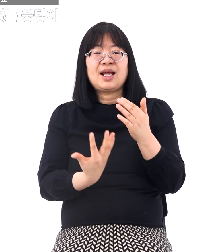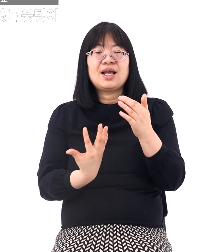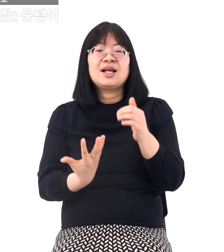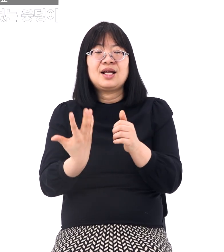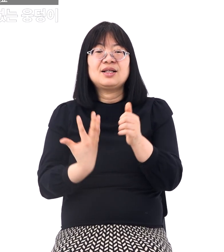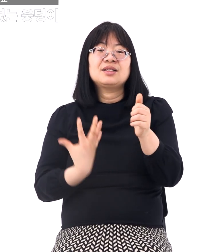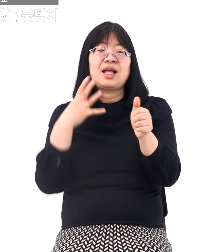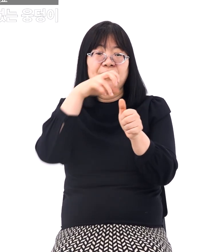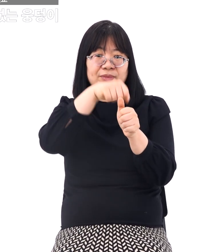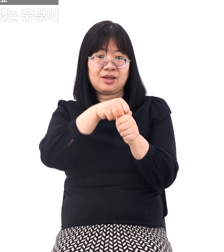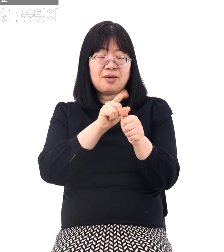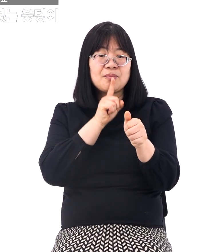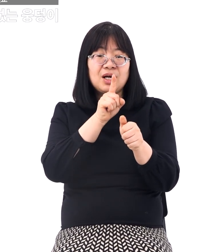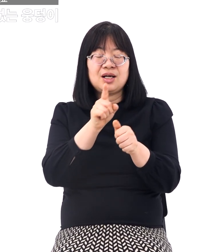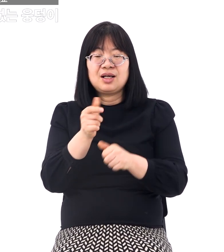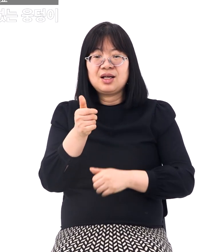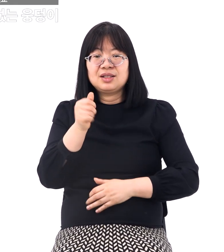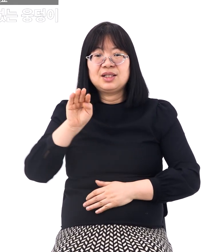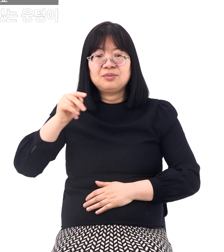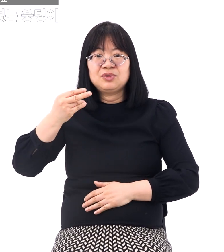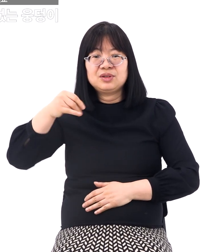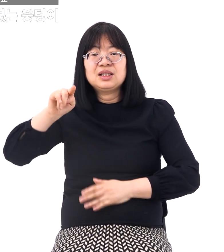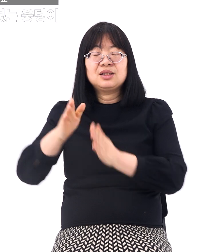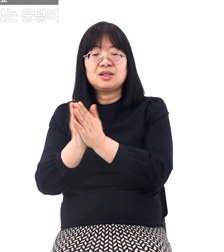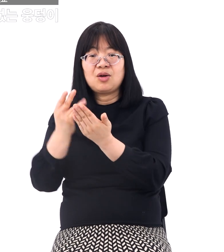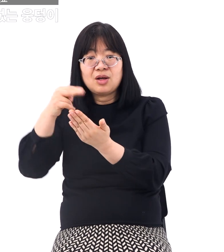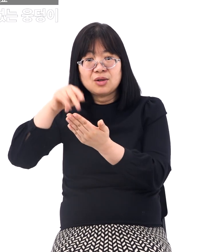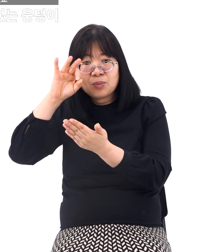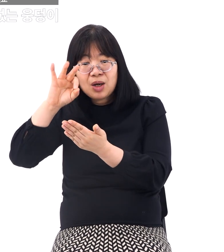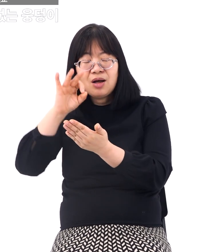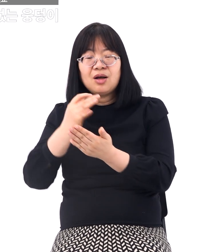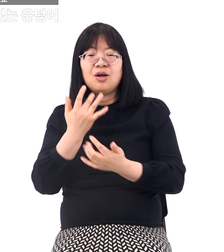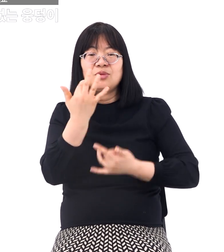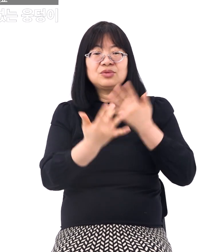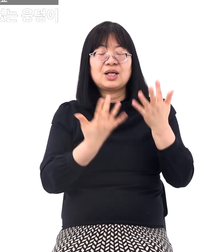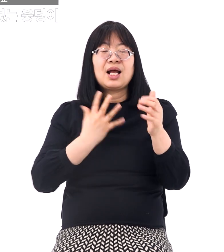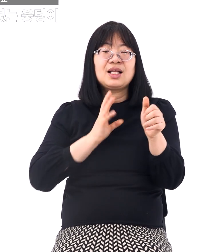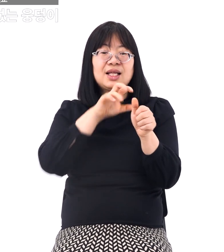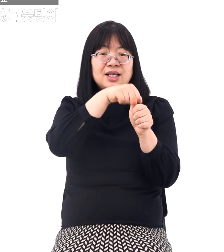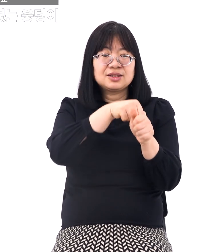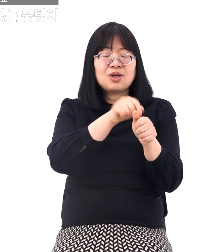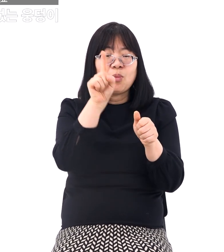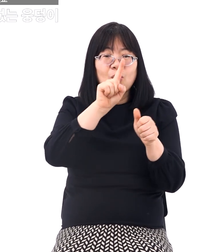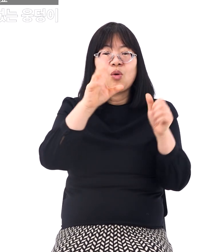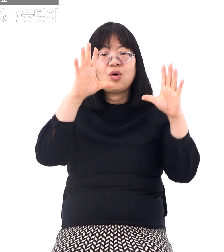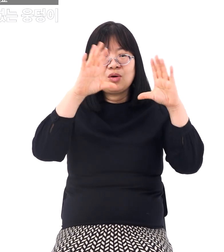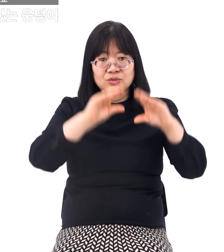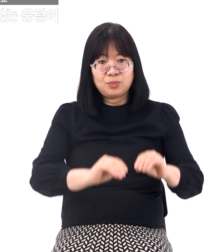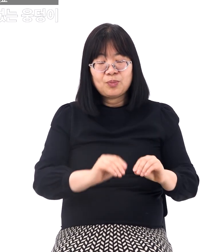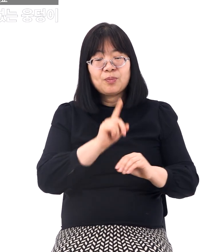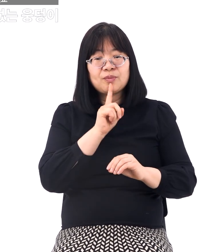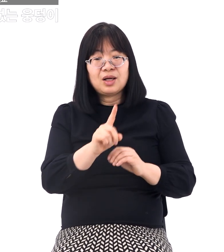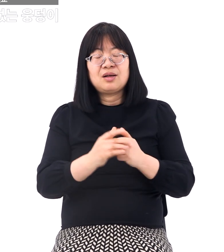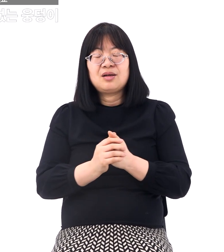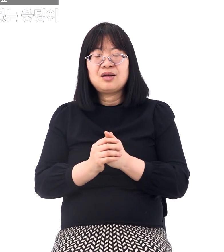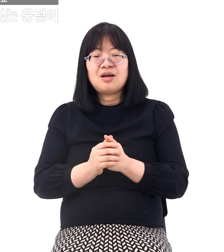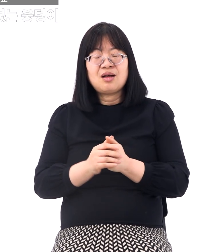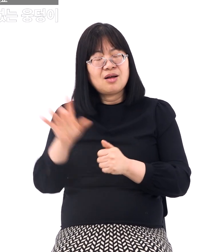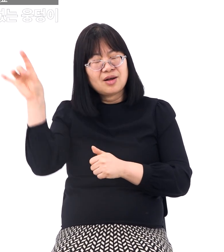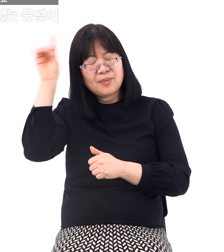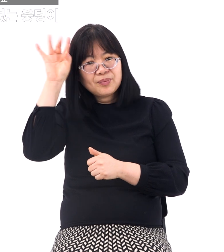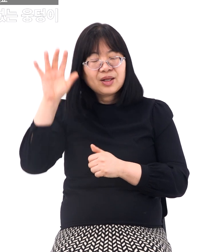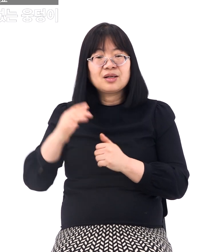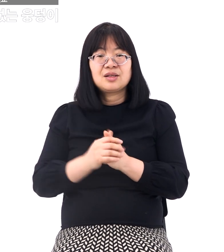삼켜질지라. 이런 히브리서에 보면 불에 삼킨다는 말은 소멸을 얘기합니다. 그것이